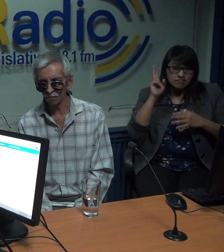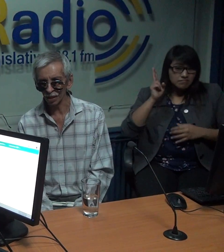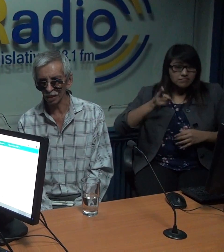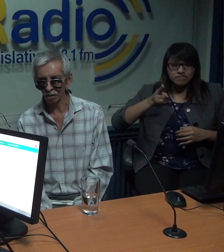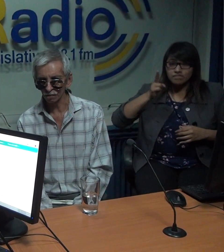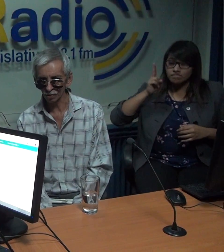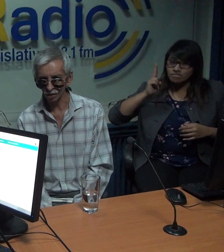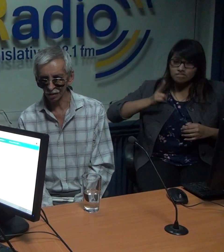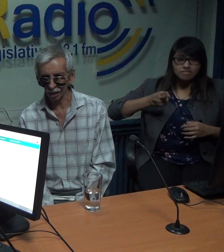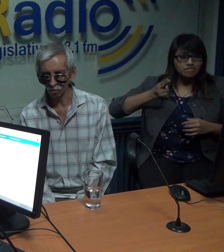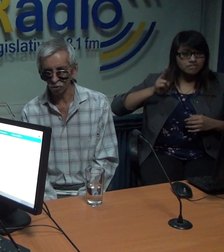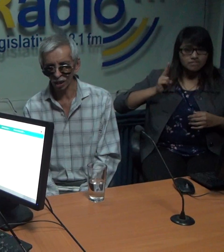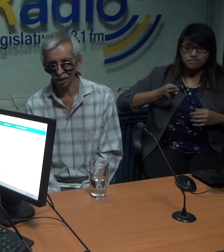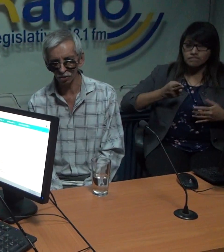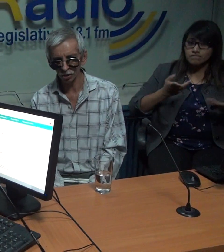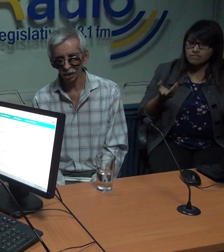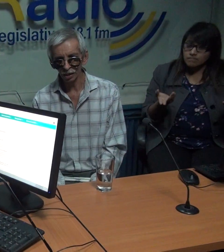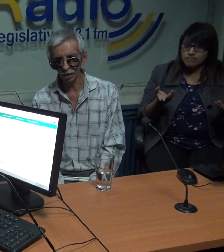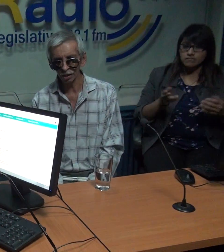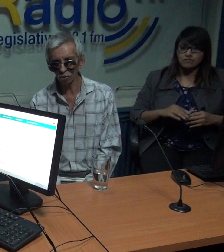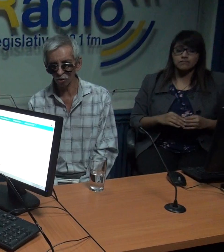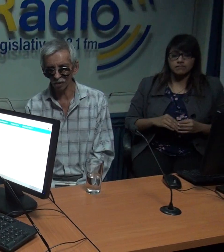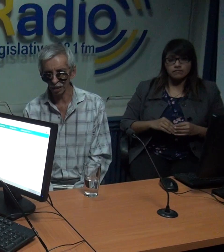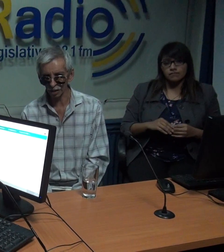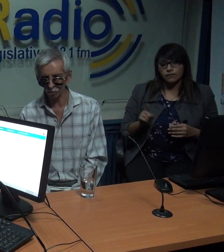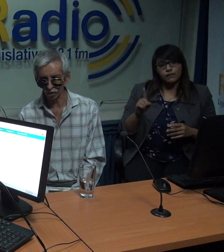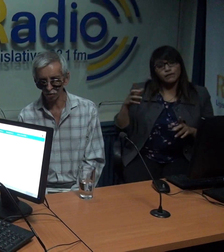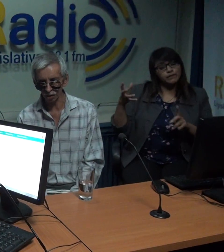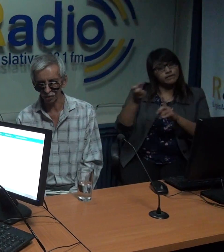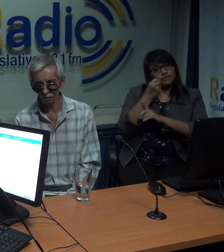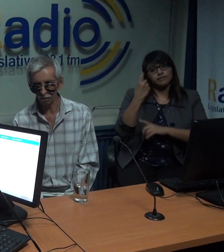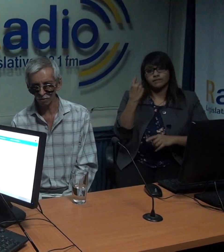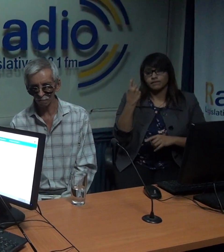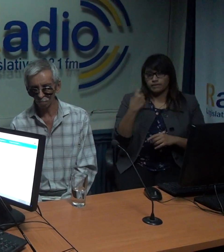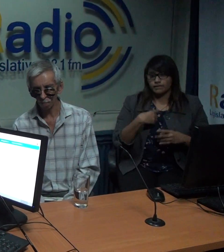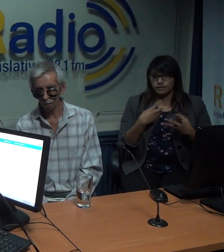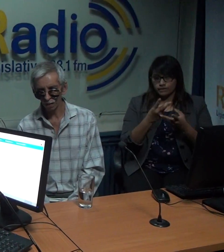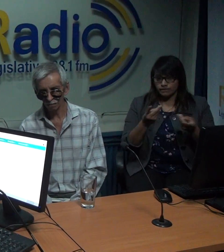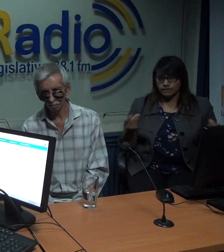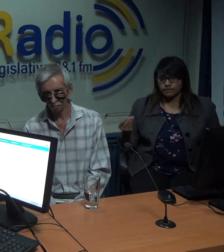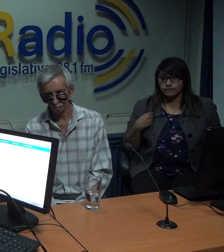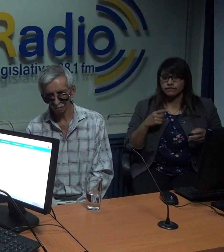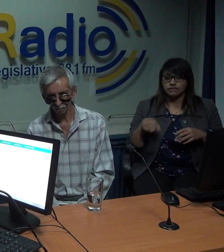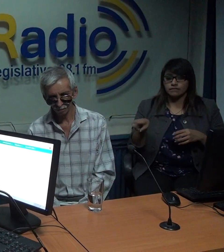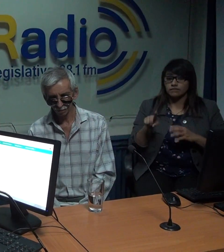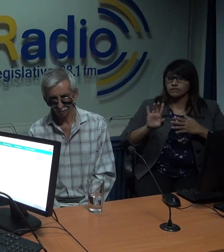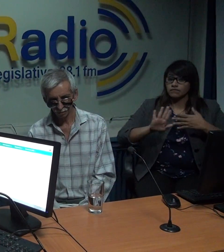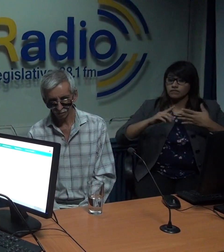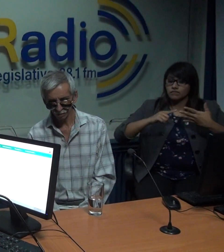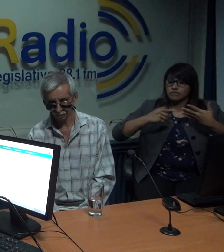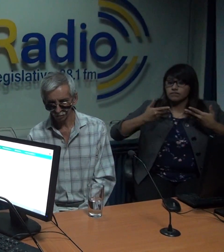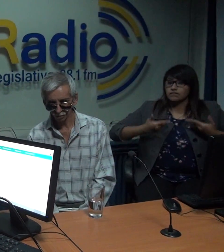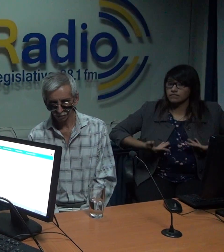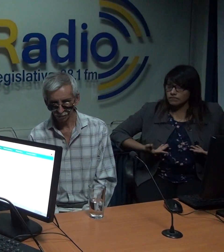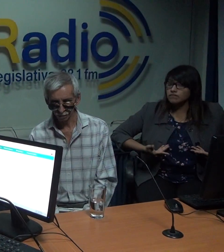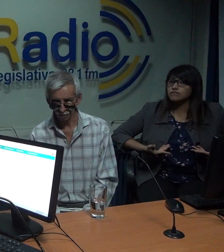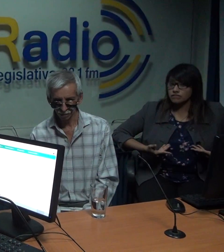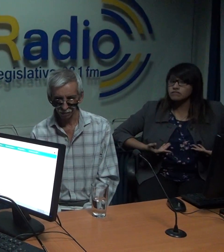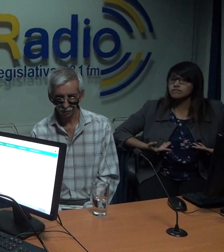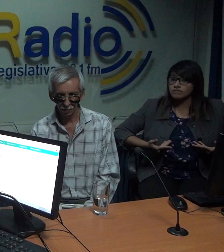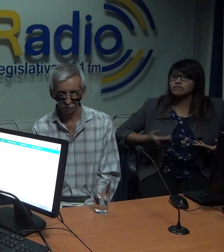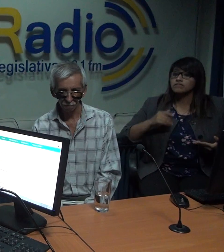de algunos casos y no lograr el resultado debido. La garantía de esos derechos, Juan Antonio,